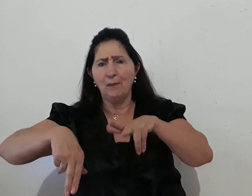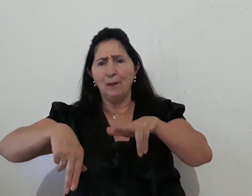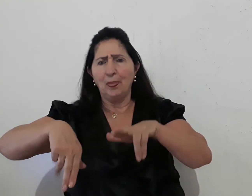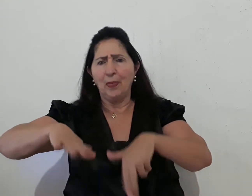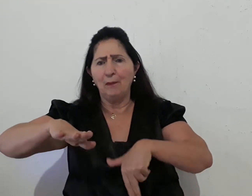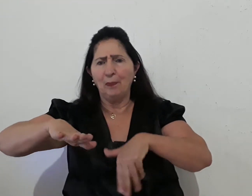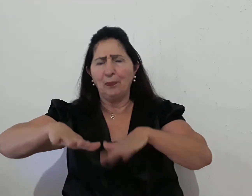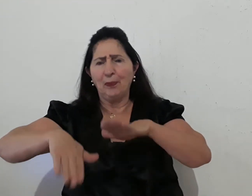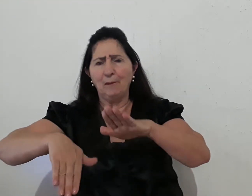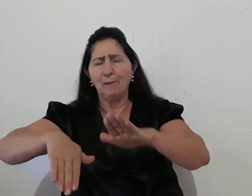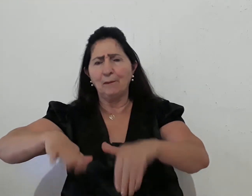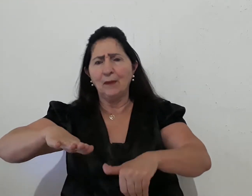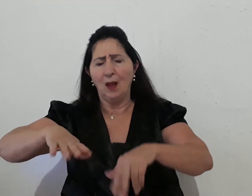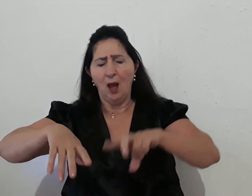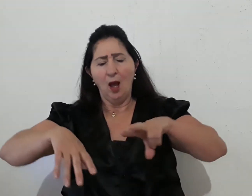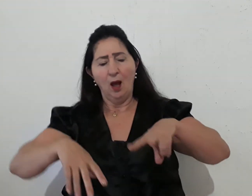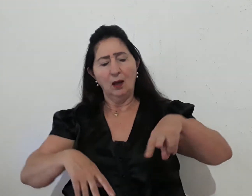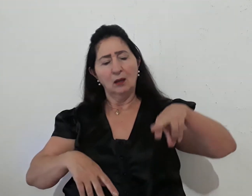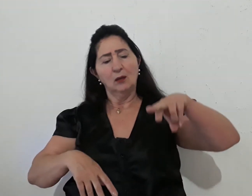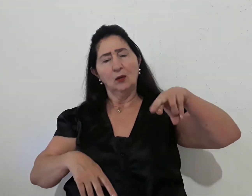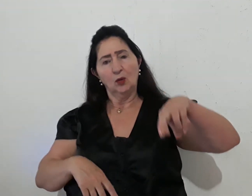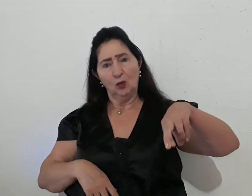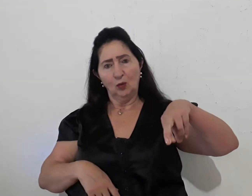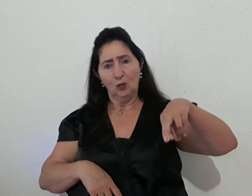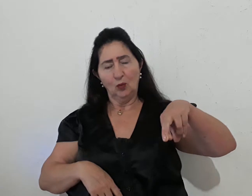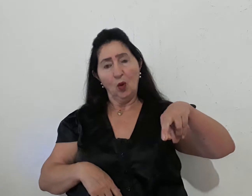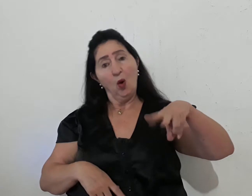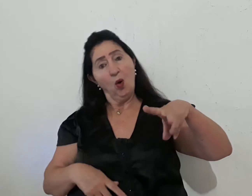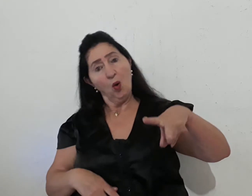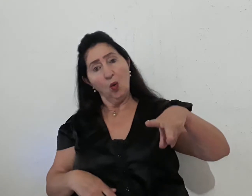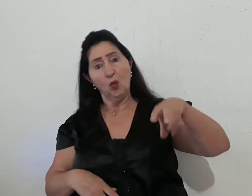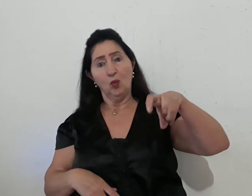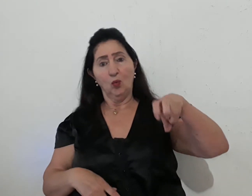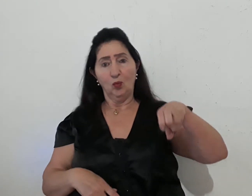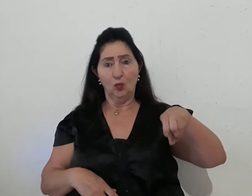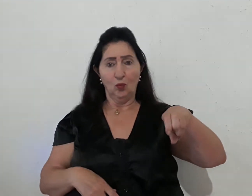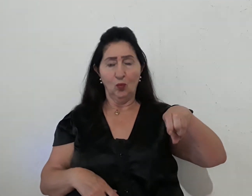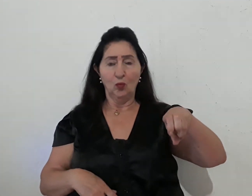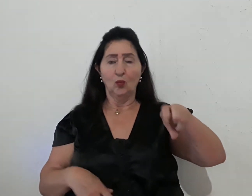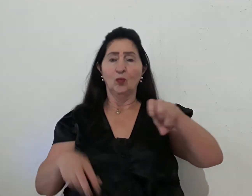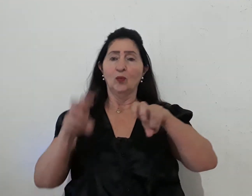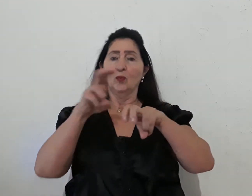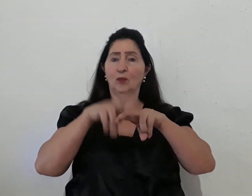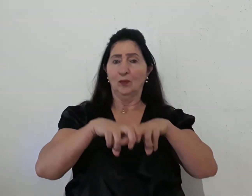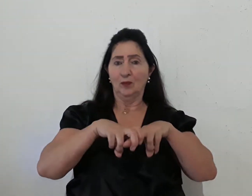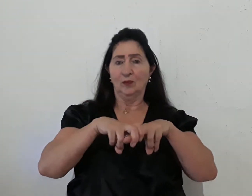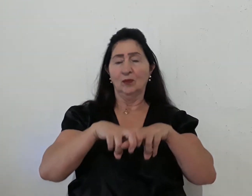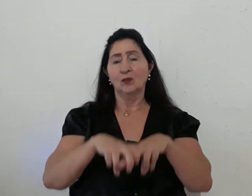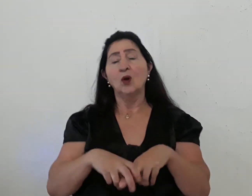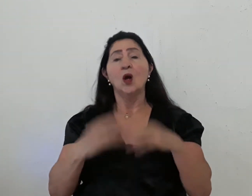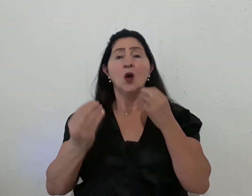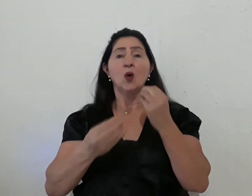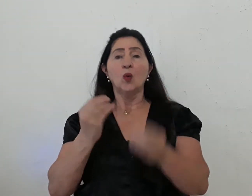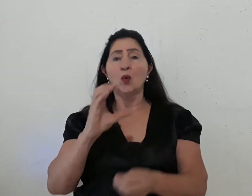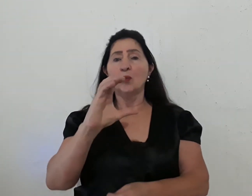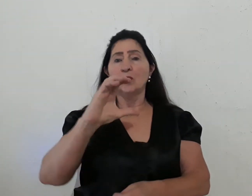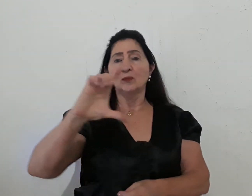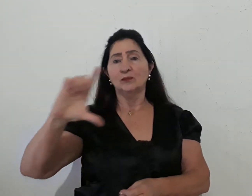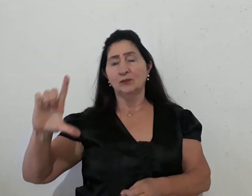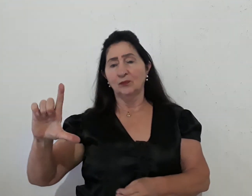de alguém sentada em uma cadeira. Esse classificador de uma parte do corpo, ele